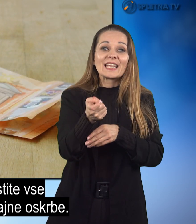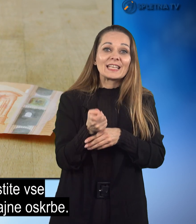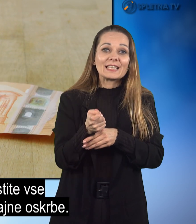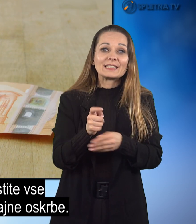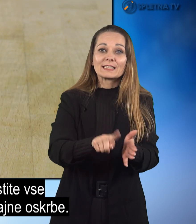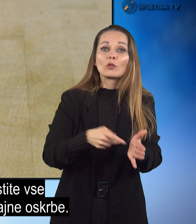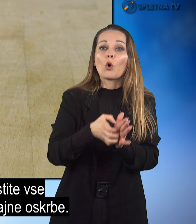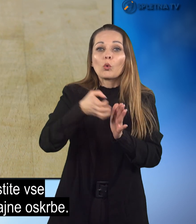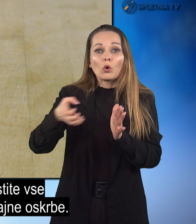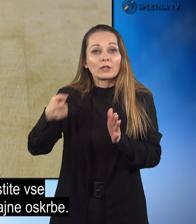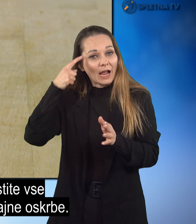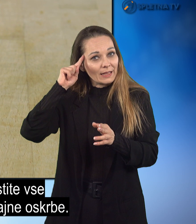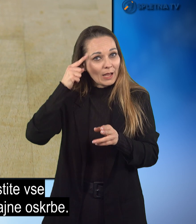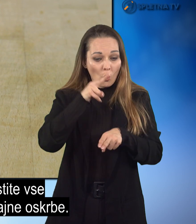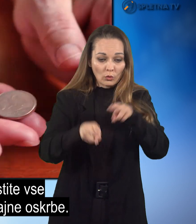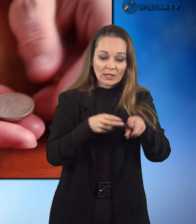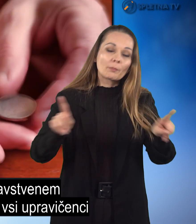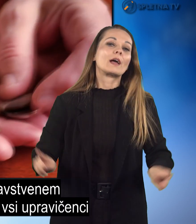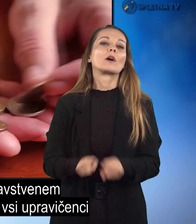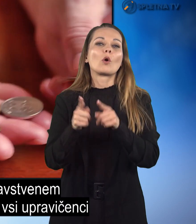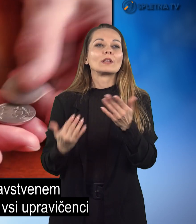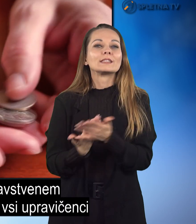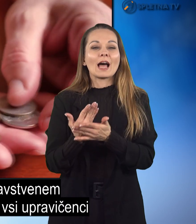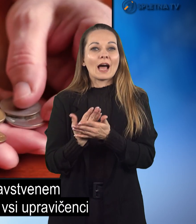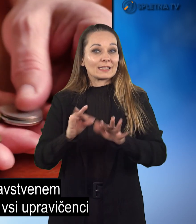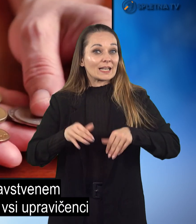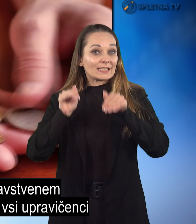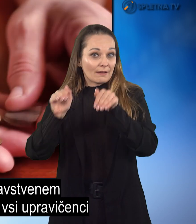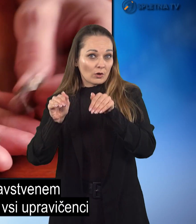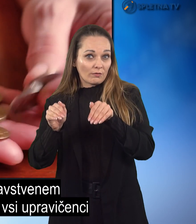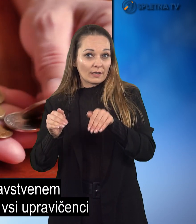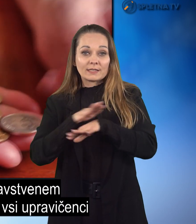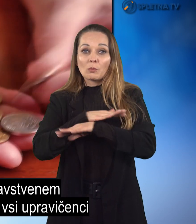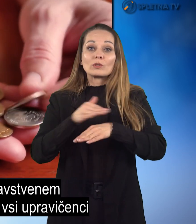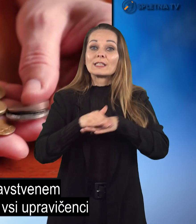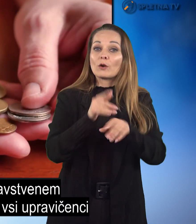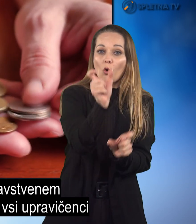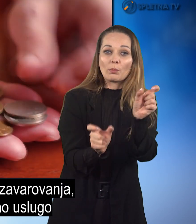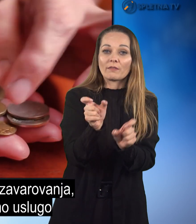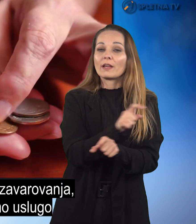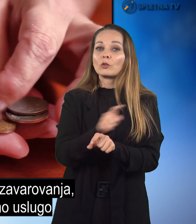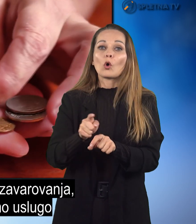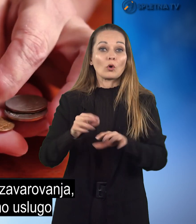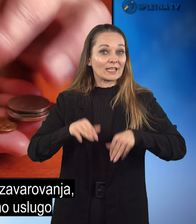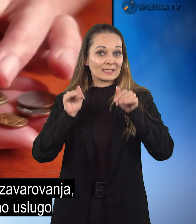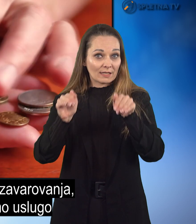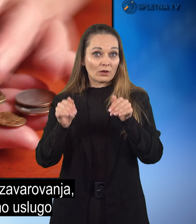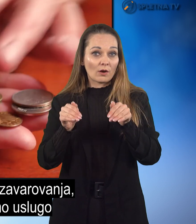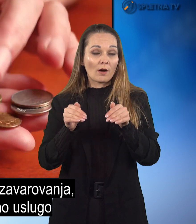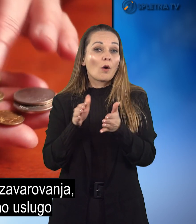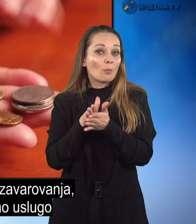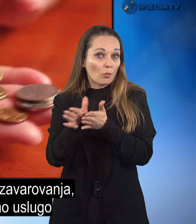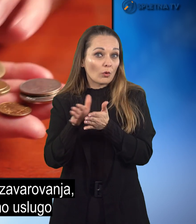pravice iz dolgotrajne oskrbe. Tako kot pri zdravstvenem zavarovanju, ko smo vsi upravičenci do zdravstvenega